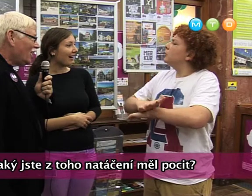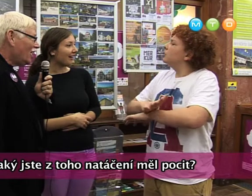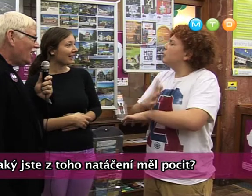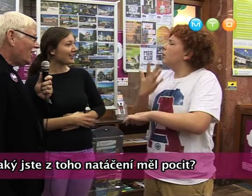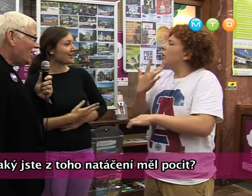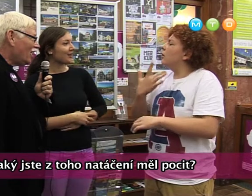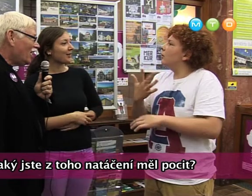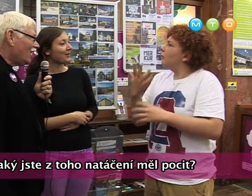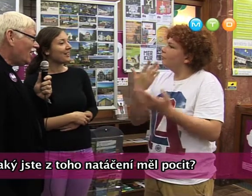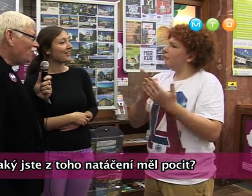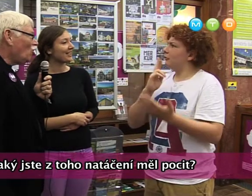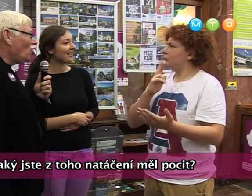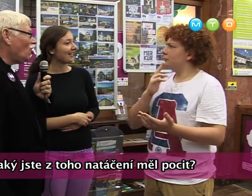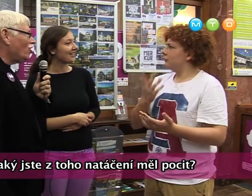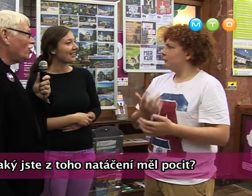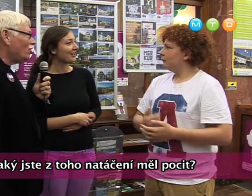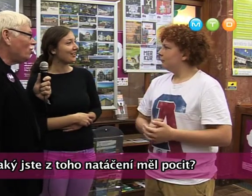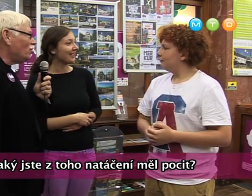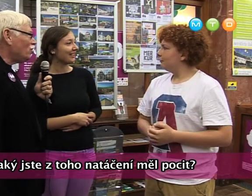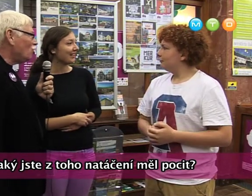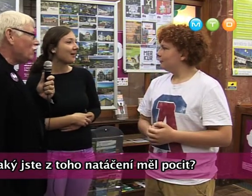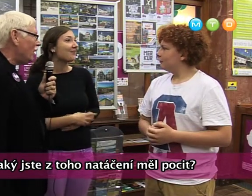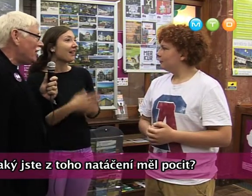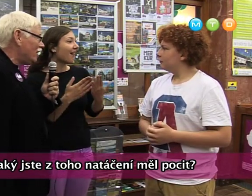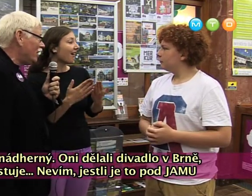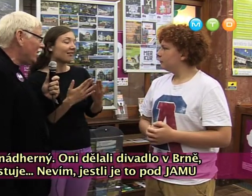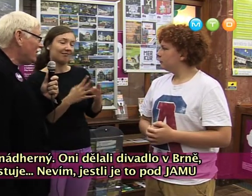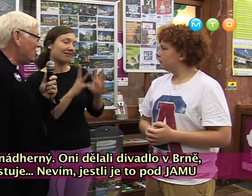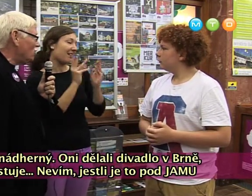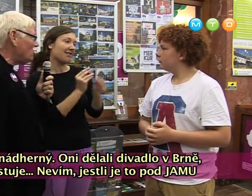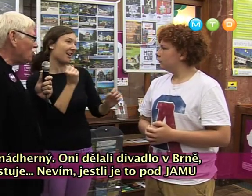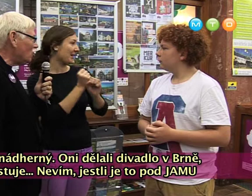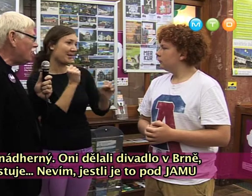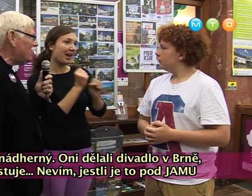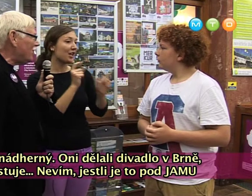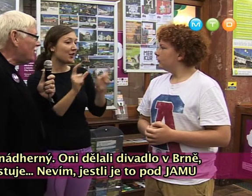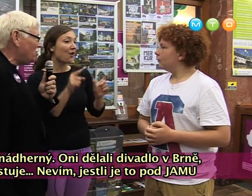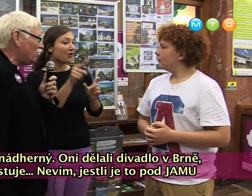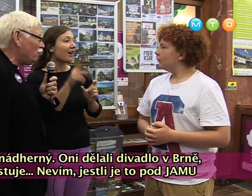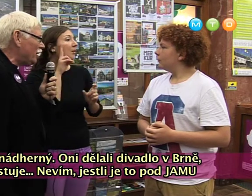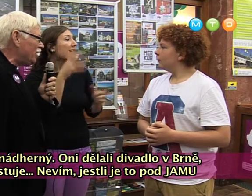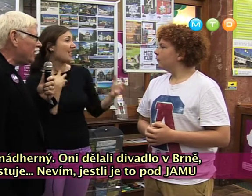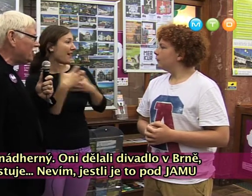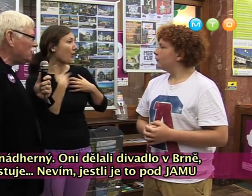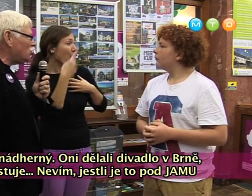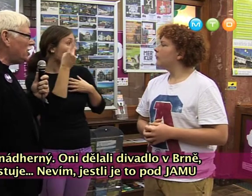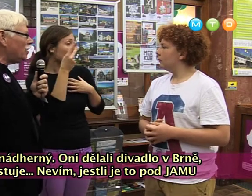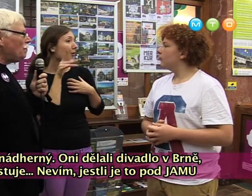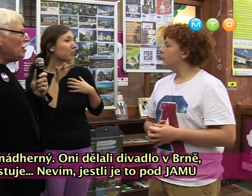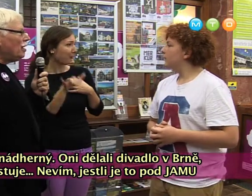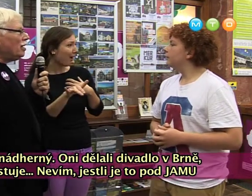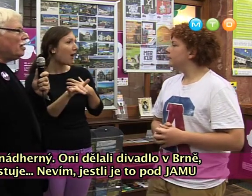Aha, a jaký jste z toho měl pocit? No, nádherný. Oni dělali divadlo. V Brně